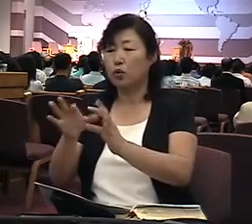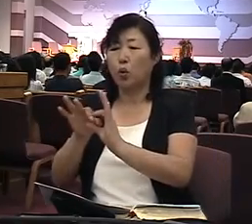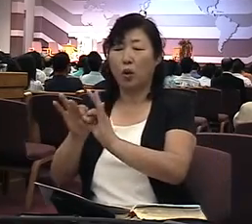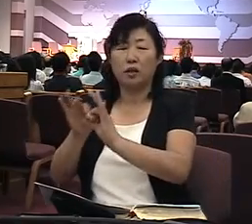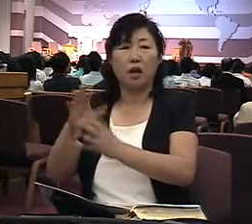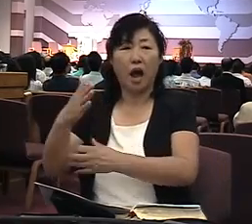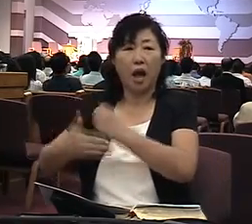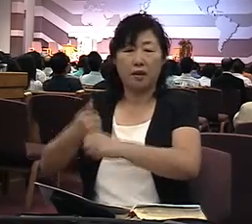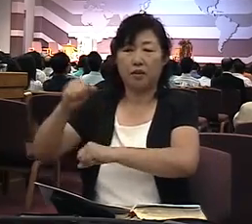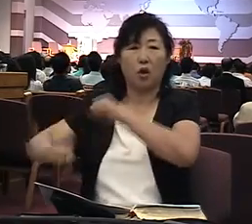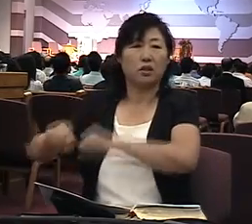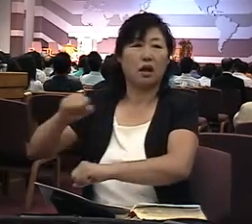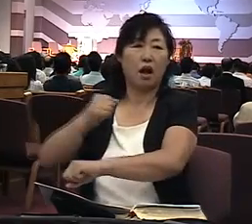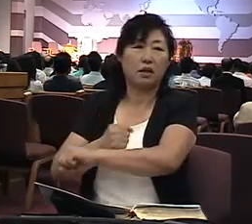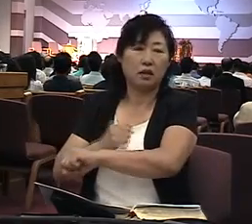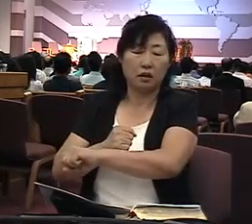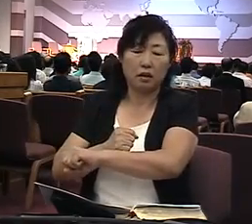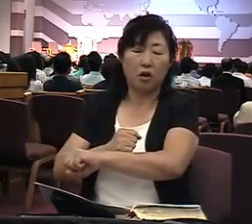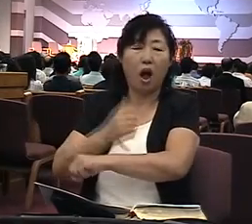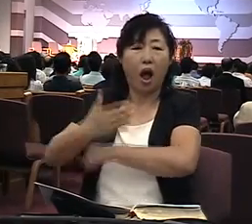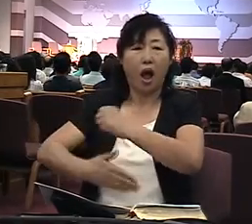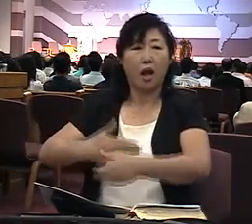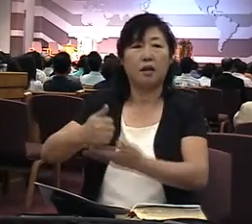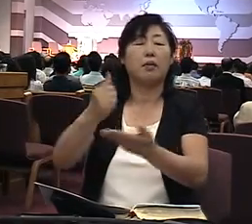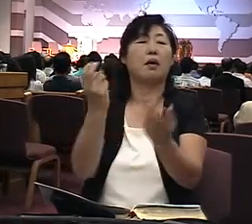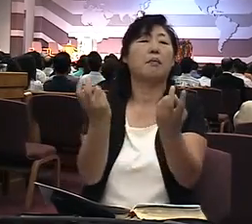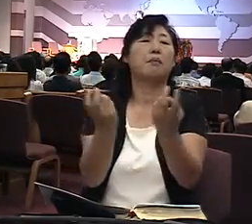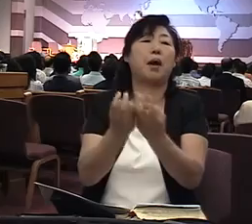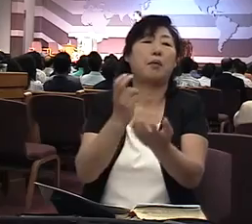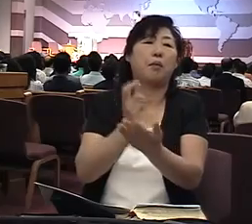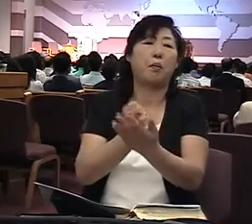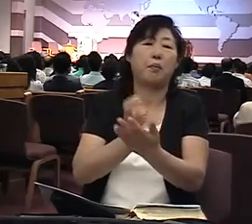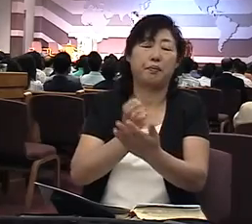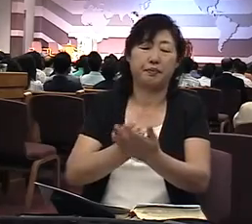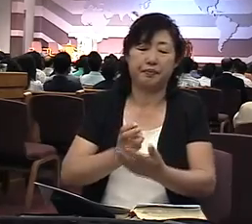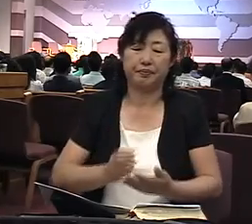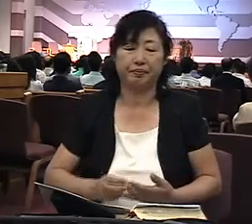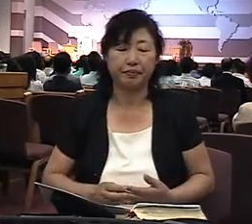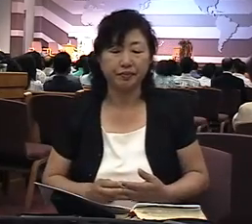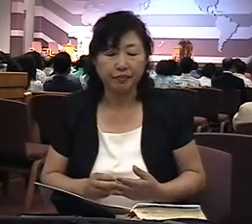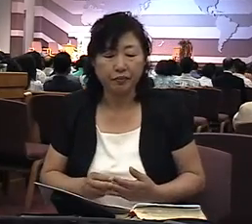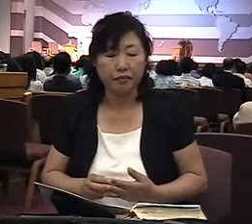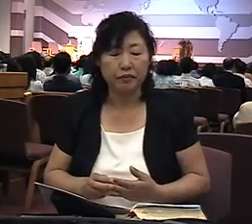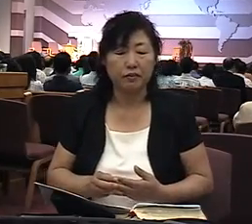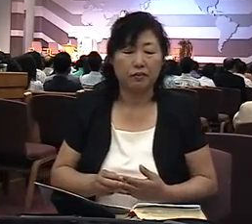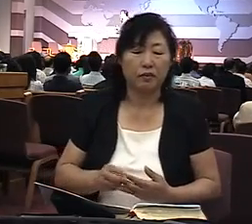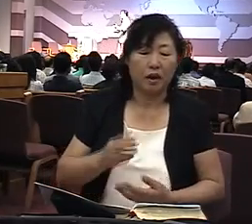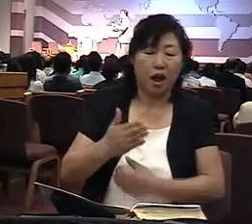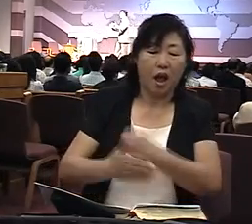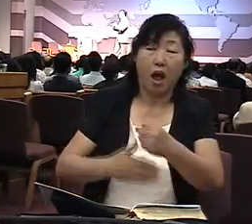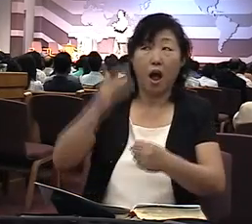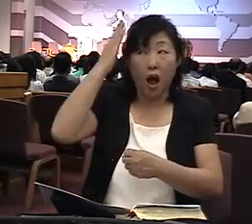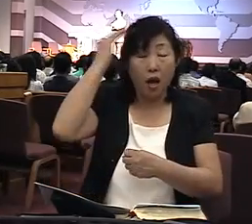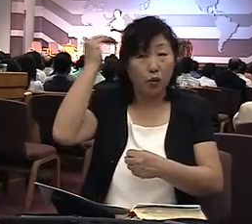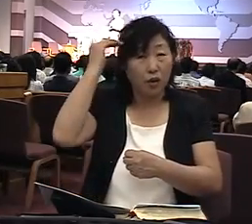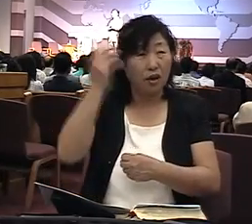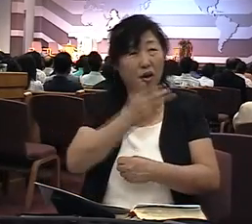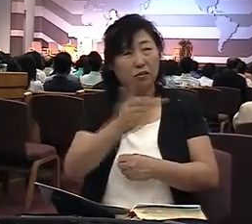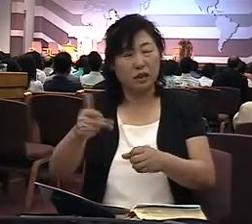방법입니다. 여러분, 지난 100년 동안 한국에 이러한 그 엄청난 기독교 수가 많아졌다는